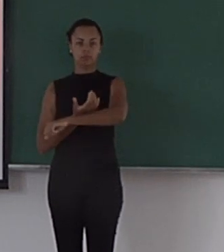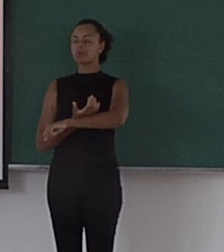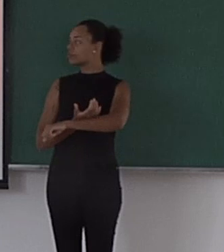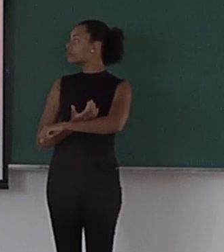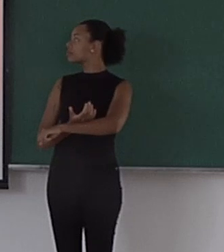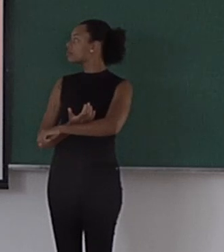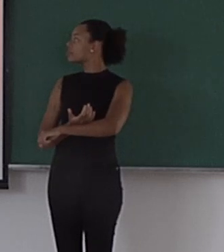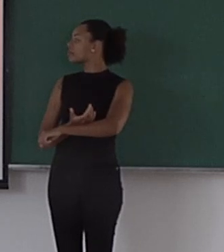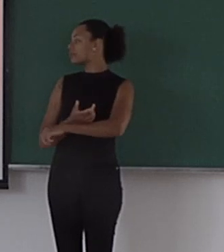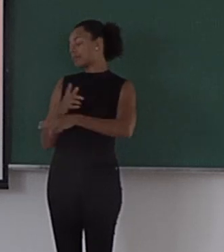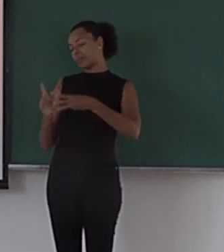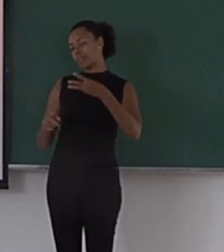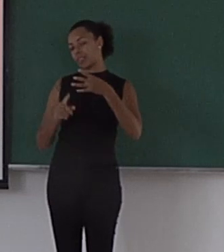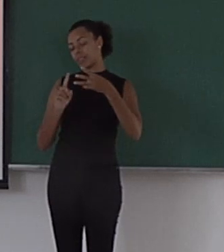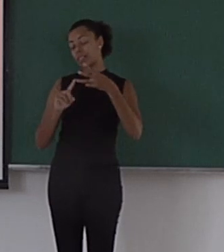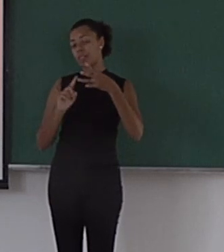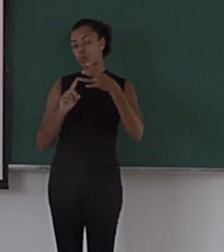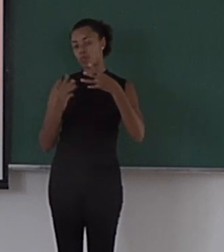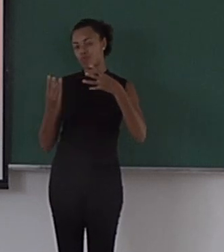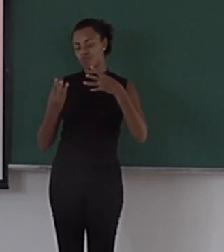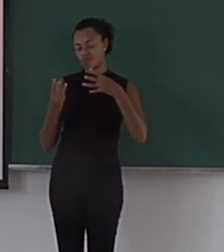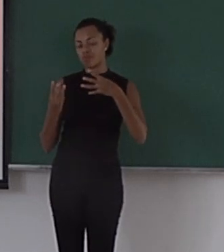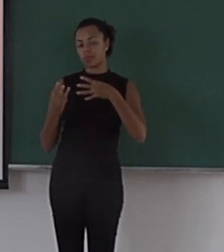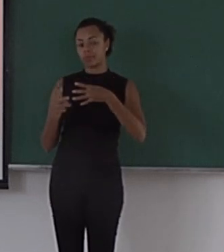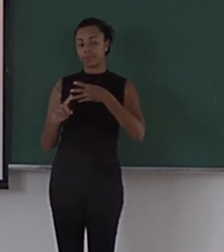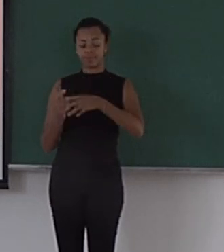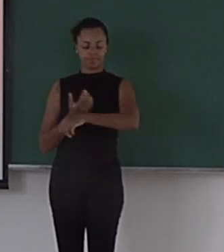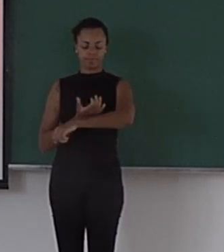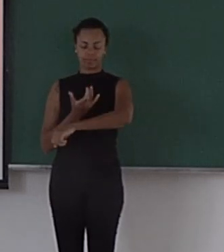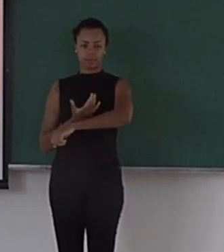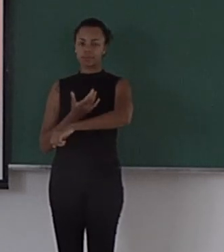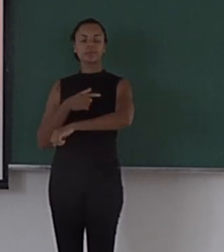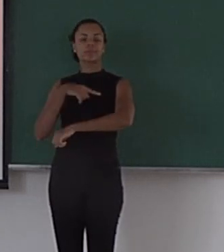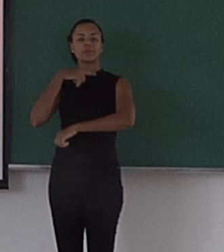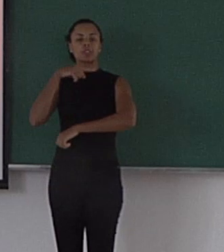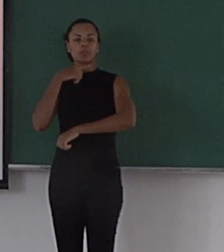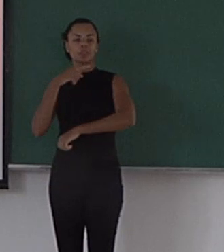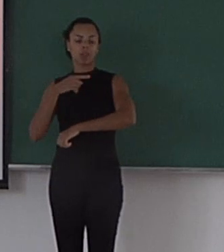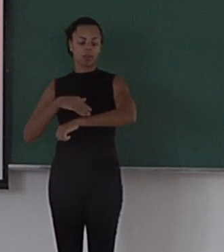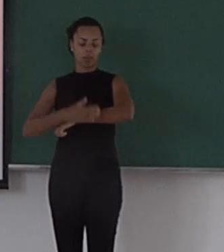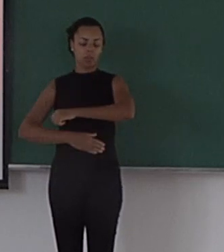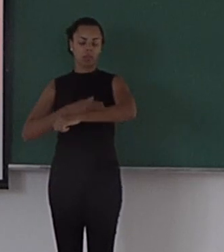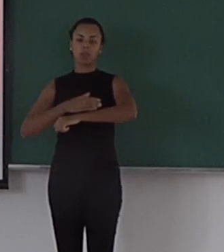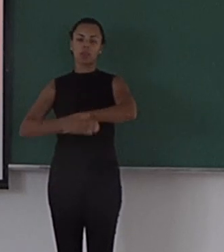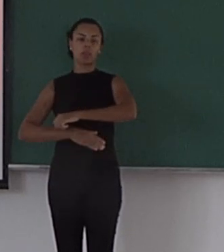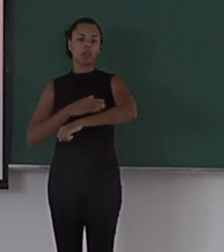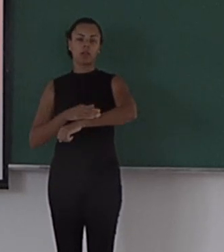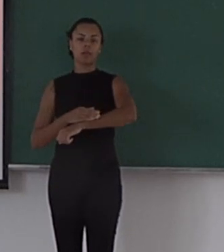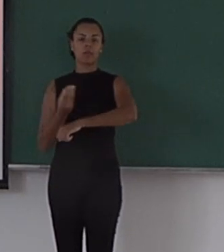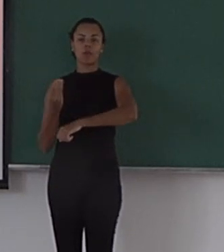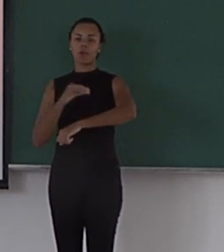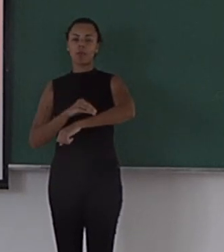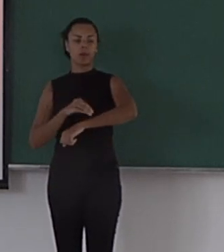para a gente, queimou 3º grau. Então, quando queima 3º grau, não adianta você ficar fazendo curativo com sulfadiazina de